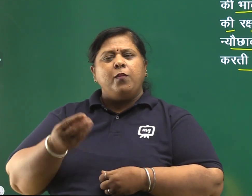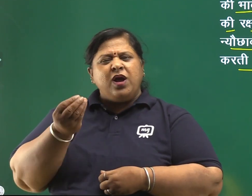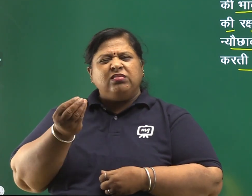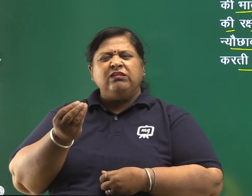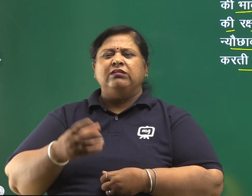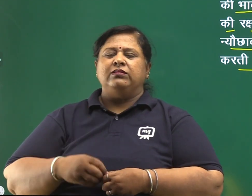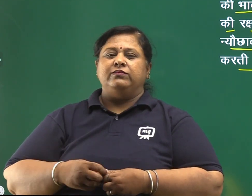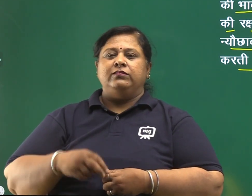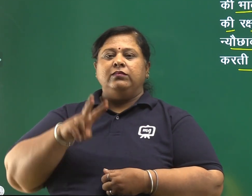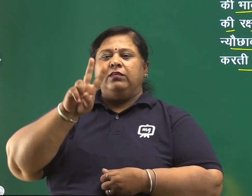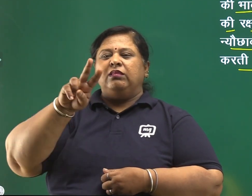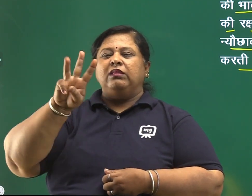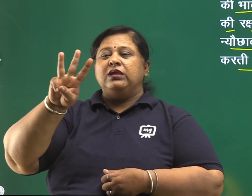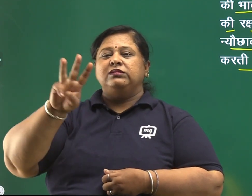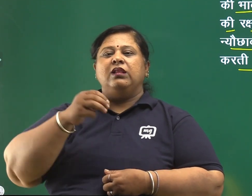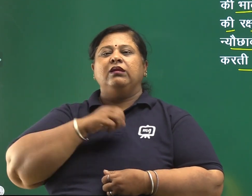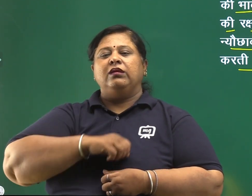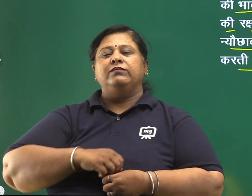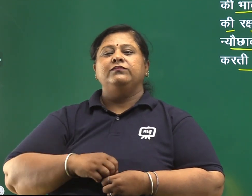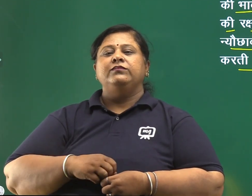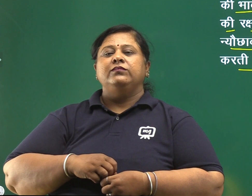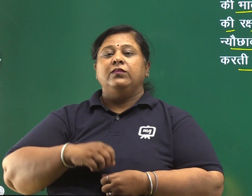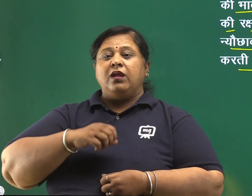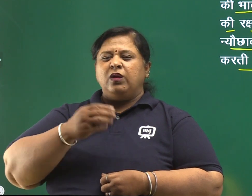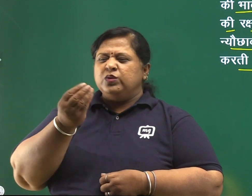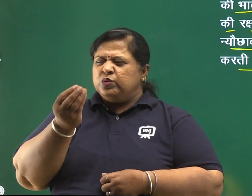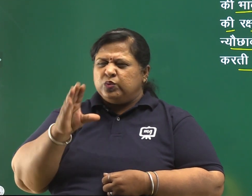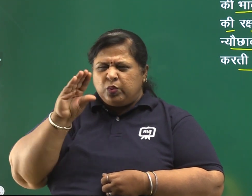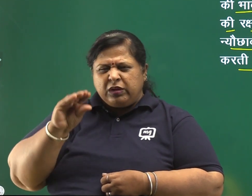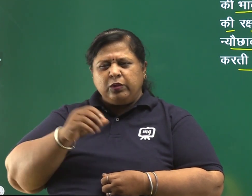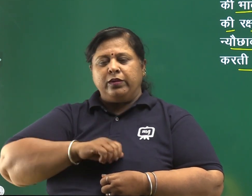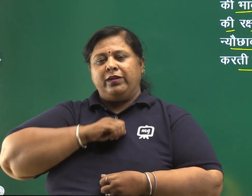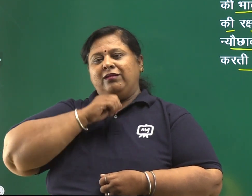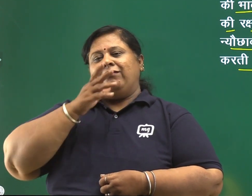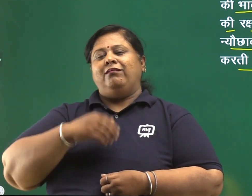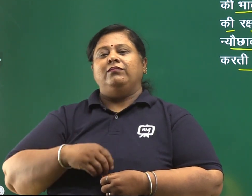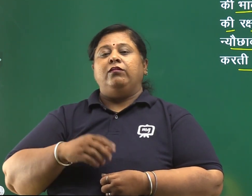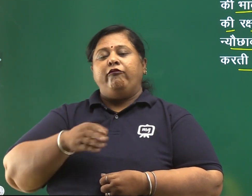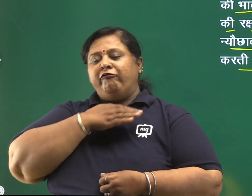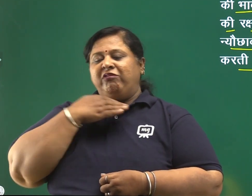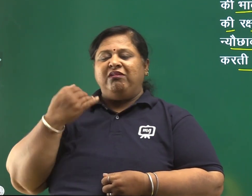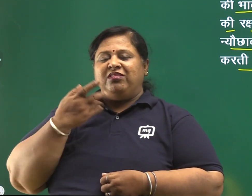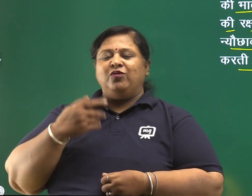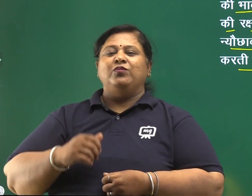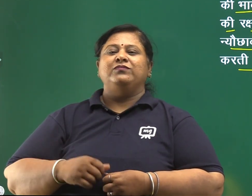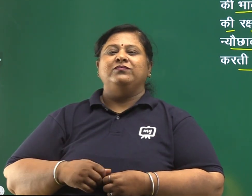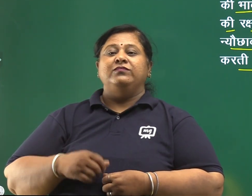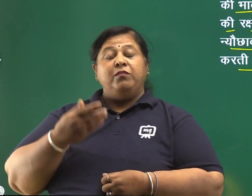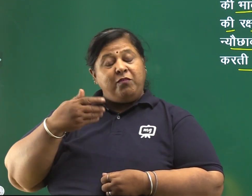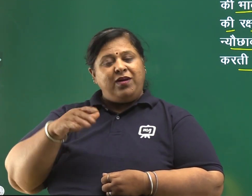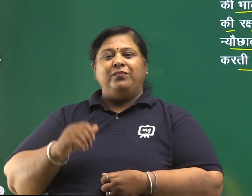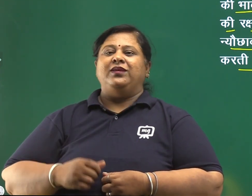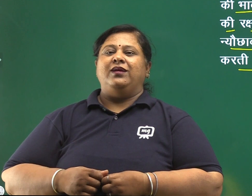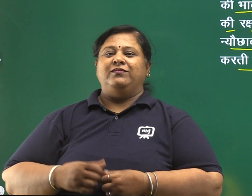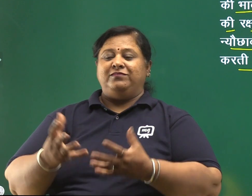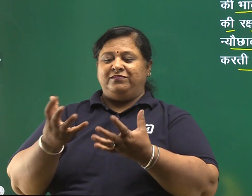मात्र 23 वर्ष की अल्पायु में ही वीर गति को प्राप्त